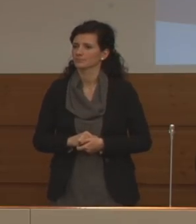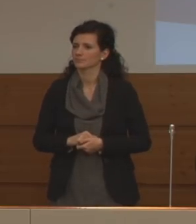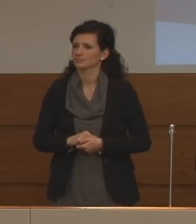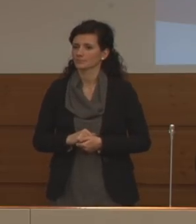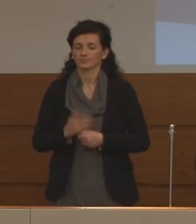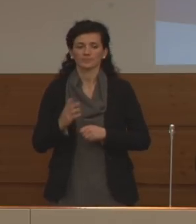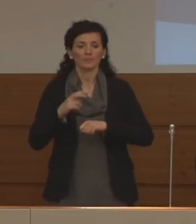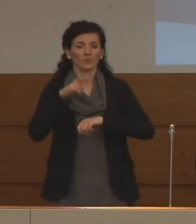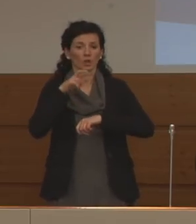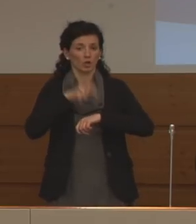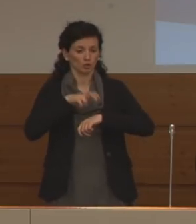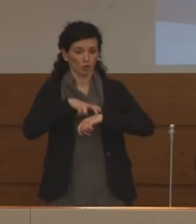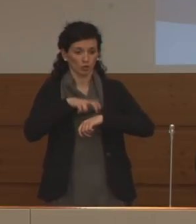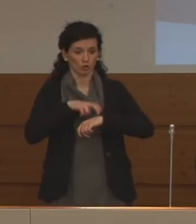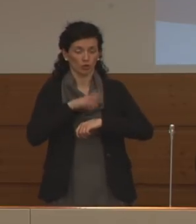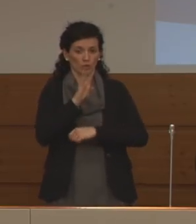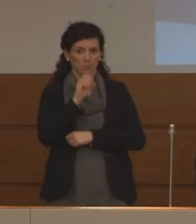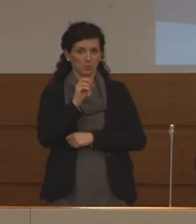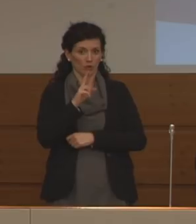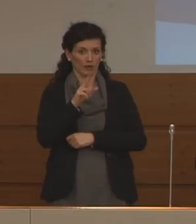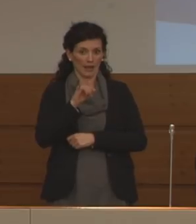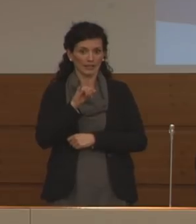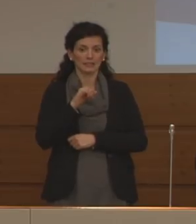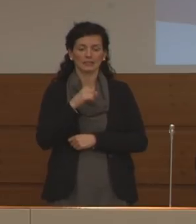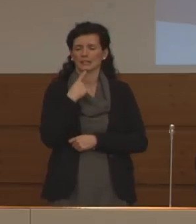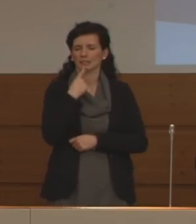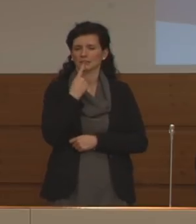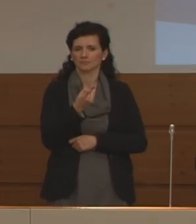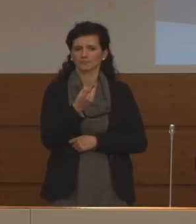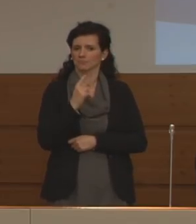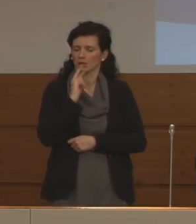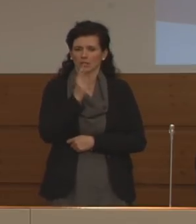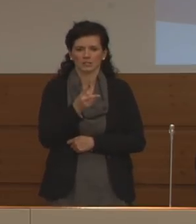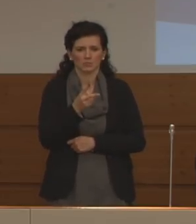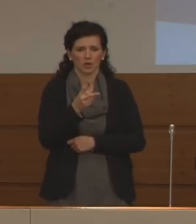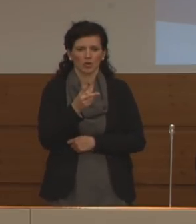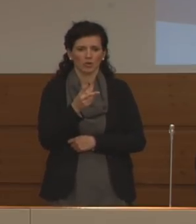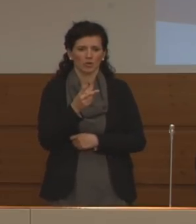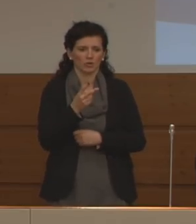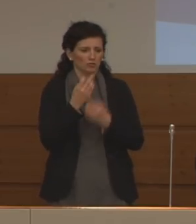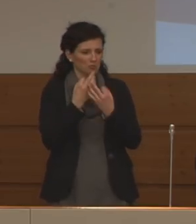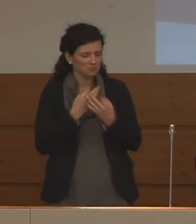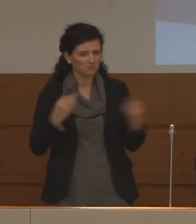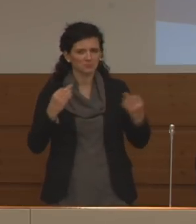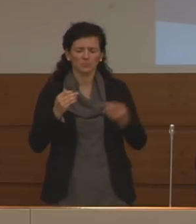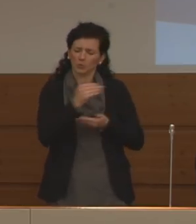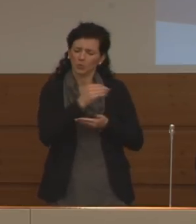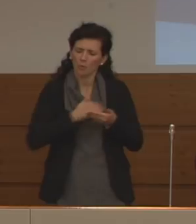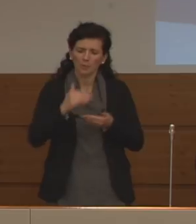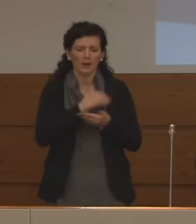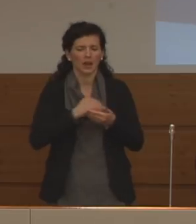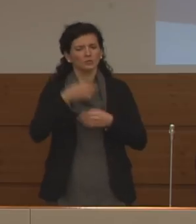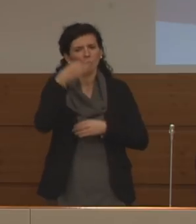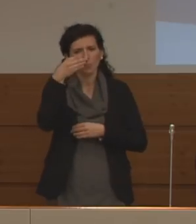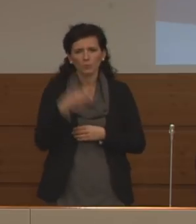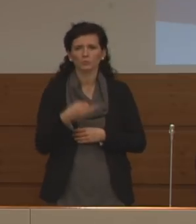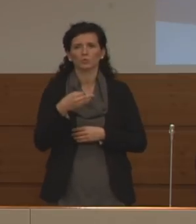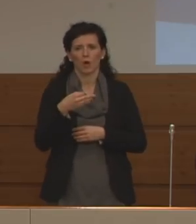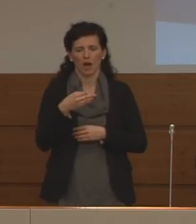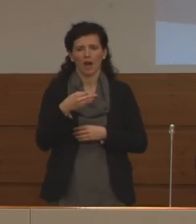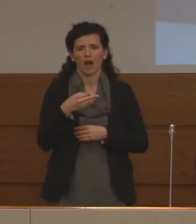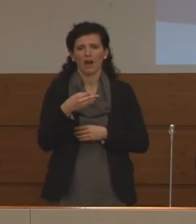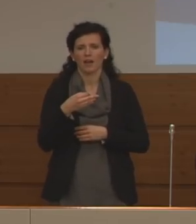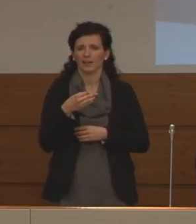il dottor borrelli ha risposto in maniera assolutamente egregie e puntualissima alla